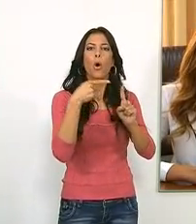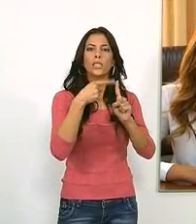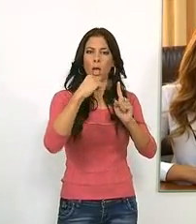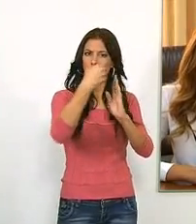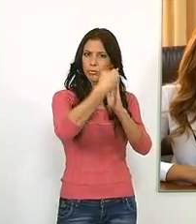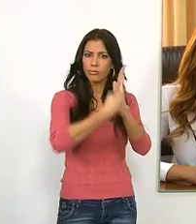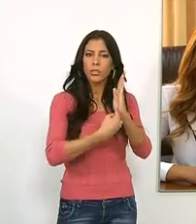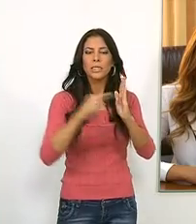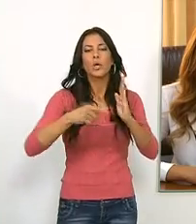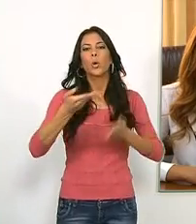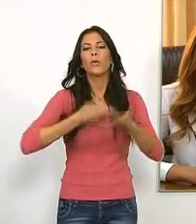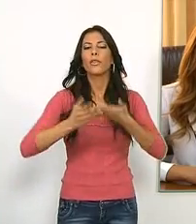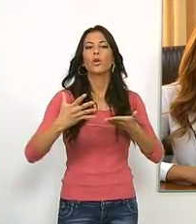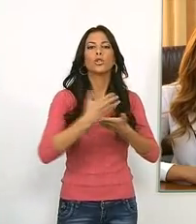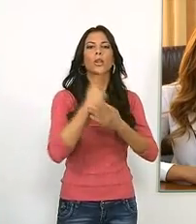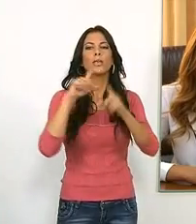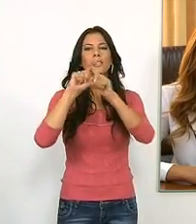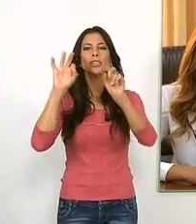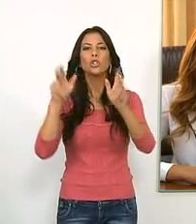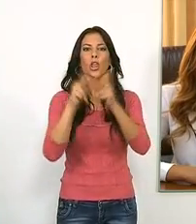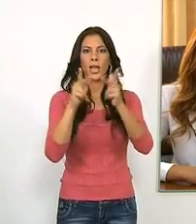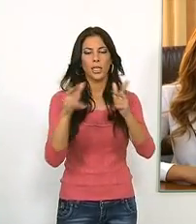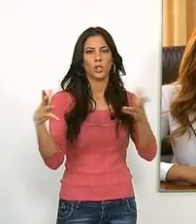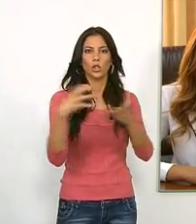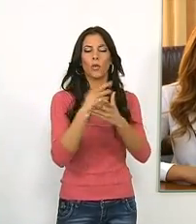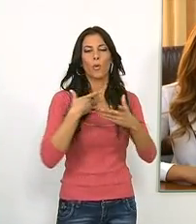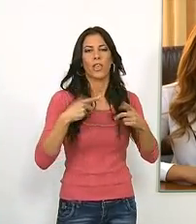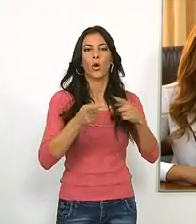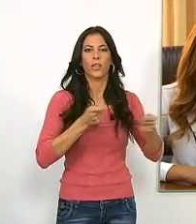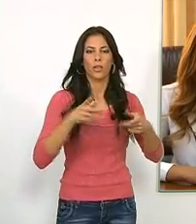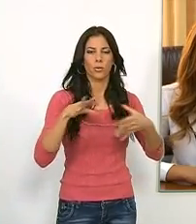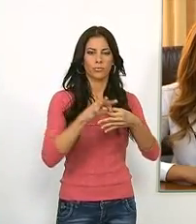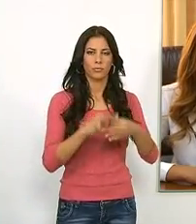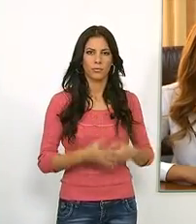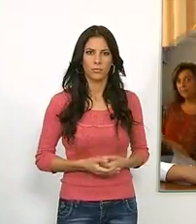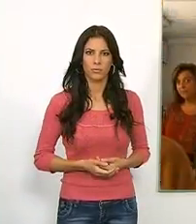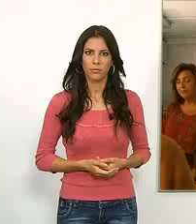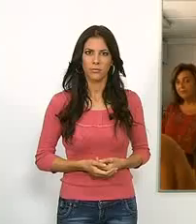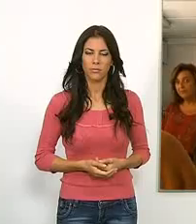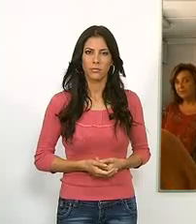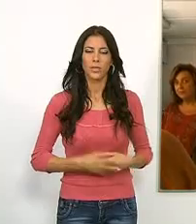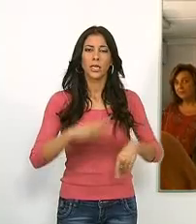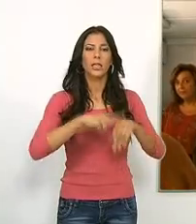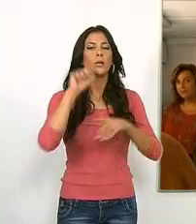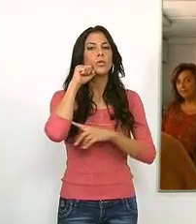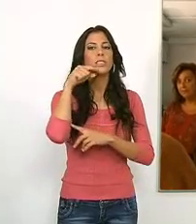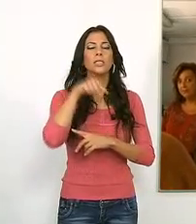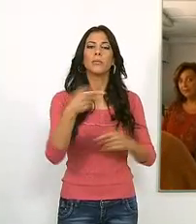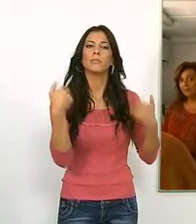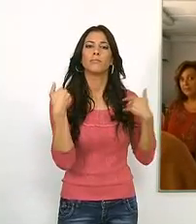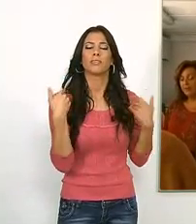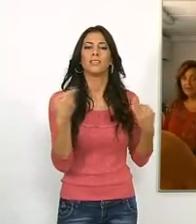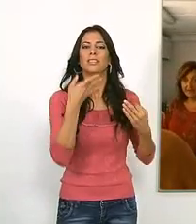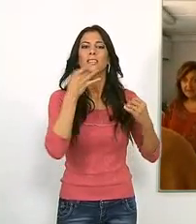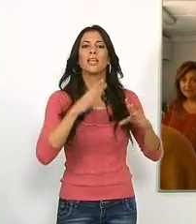término de colaboración entre todas las entidades sociales la primera dil moña acompañada por la